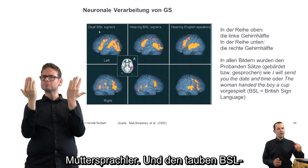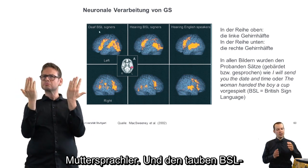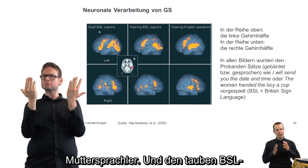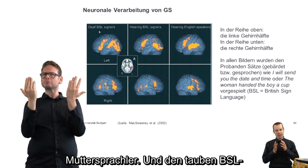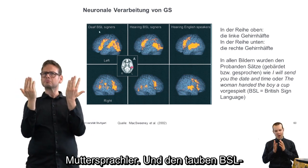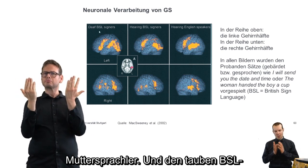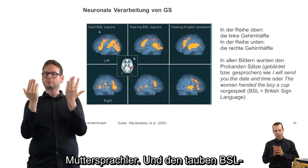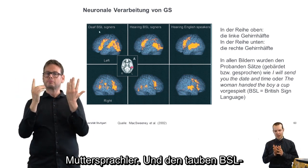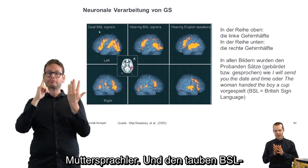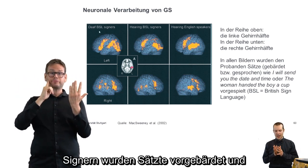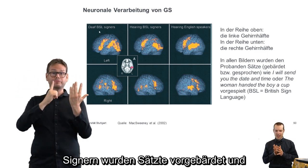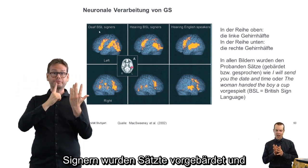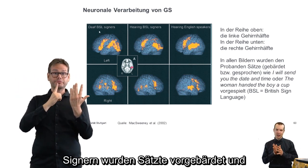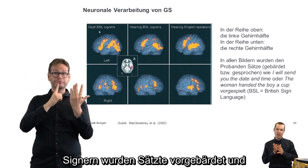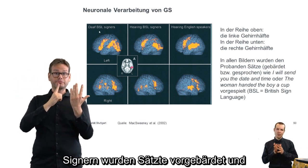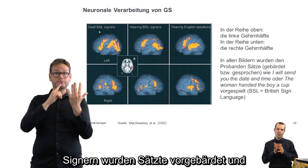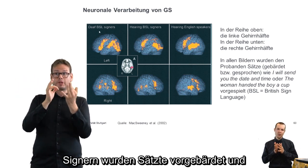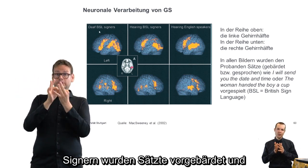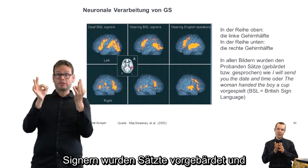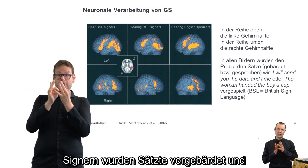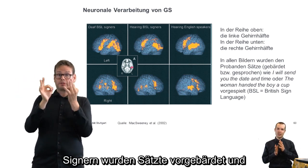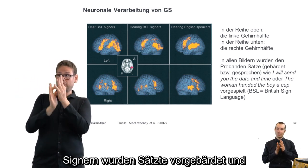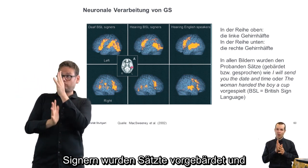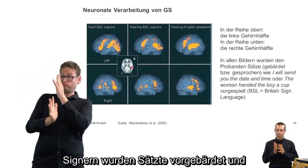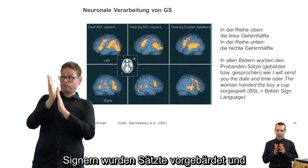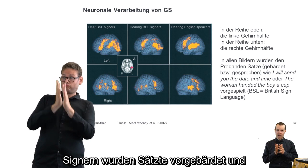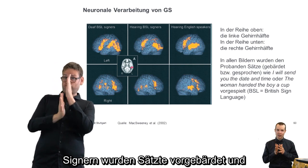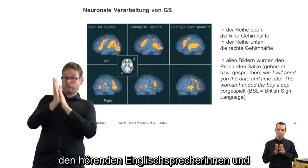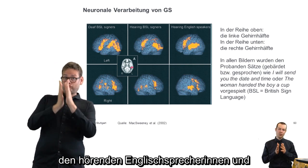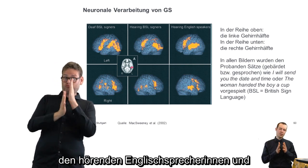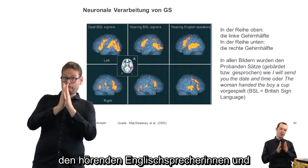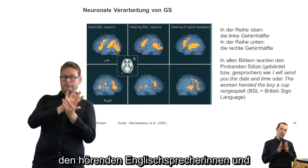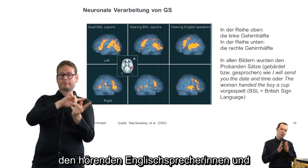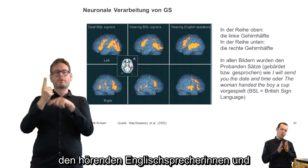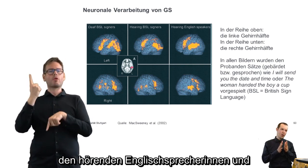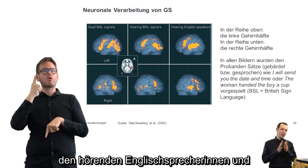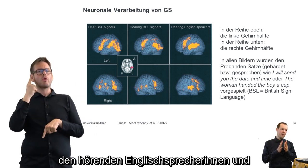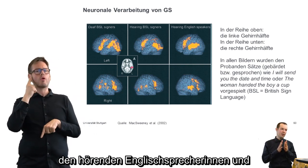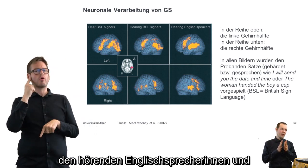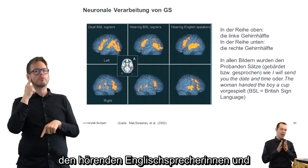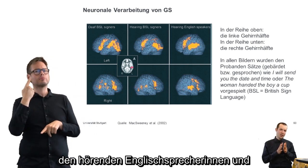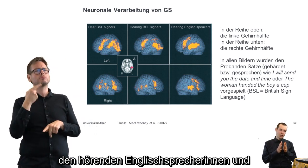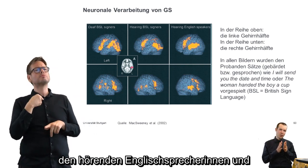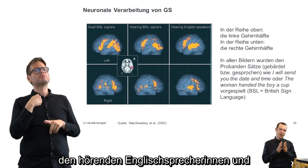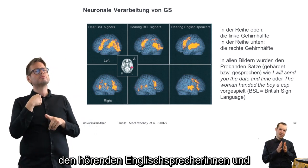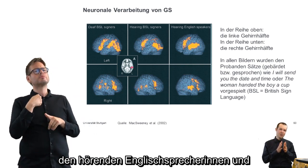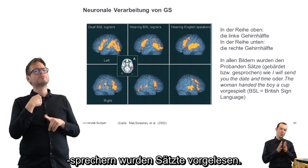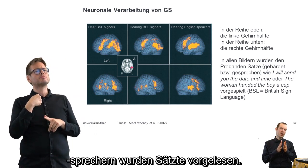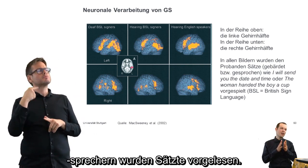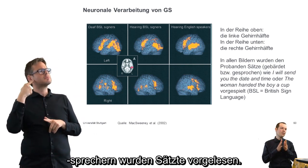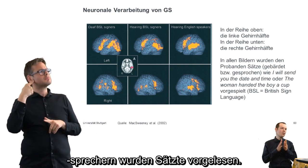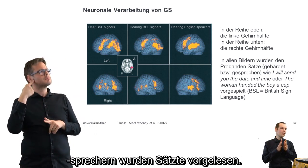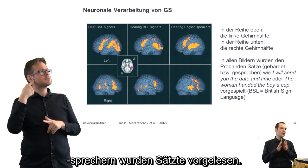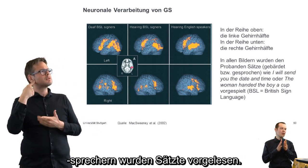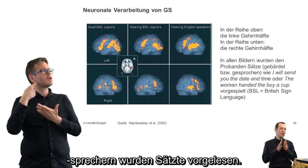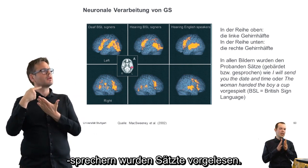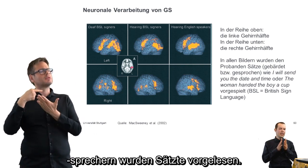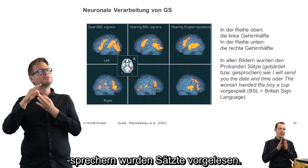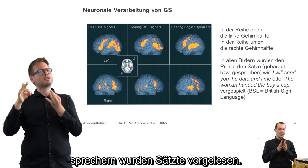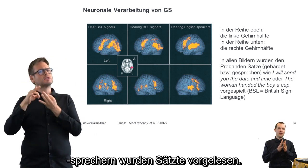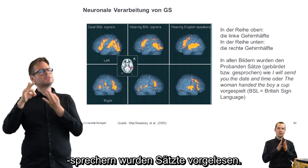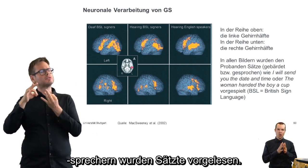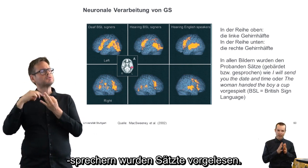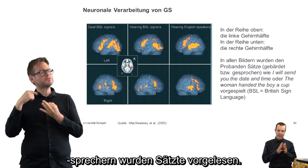Tauben BSL-Signern wurden Sätze vorgebärdet und den hörenden Englischsprecherinnen Englischsprechern wurden